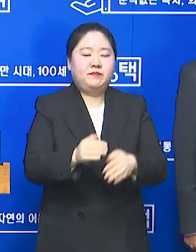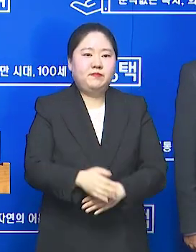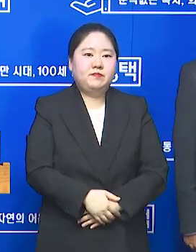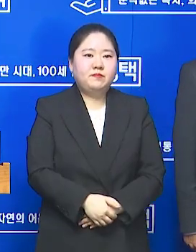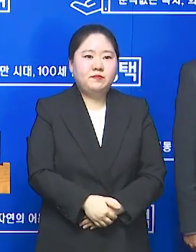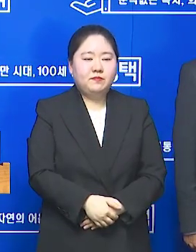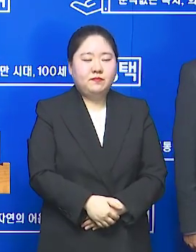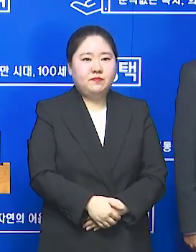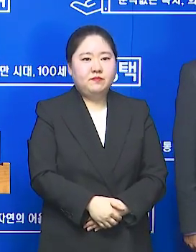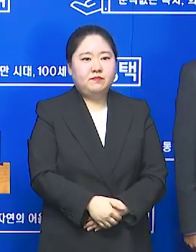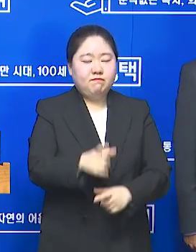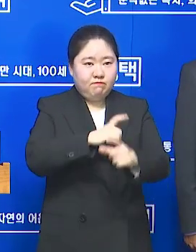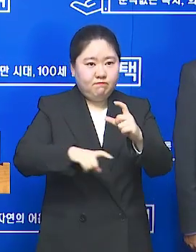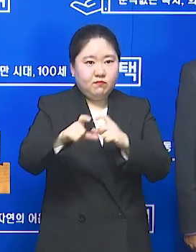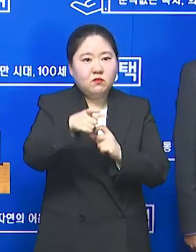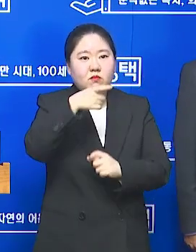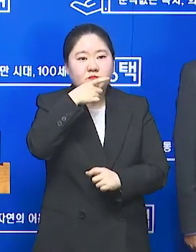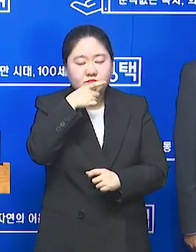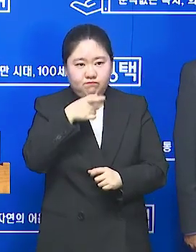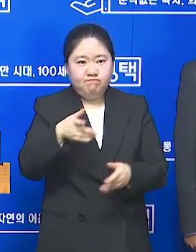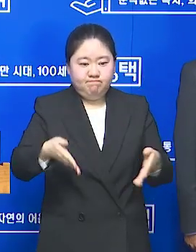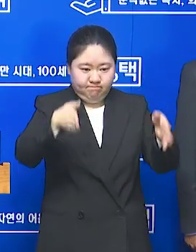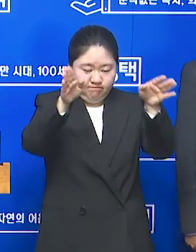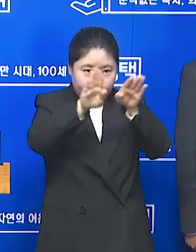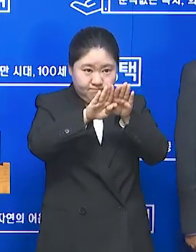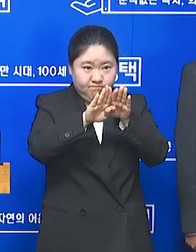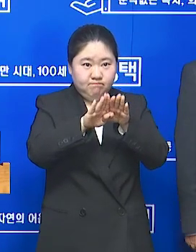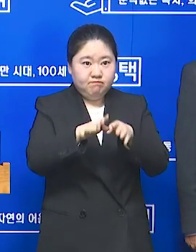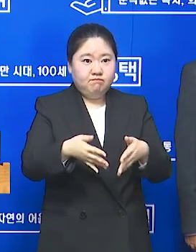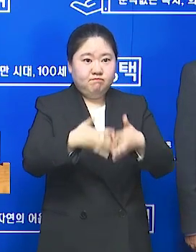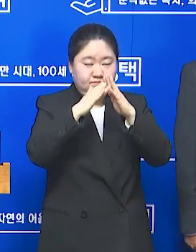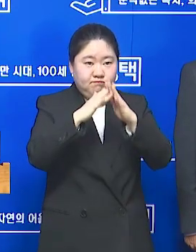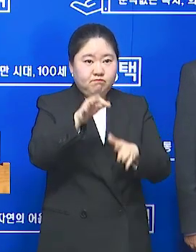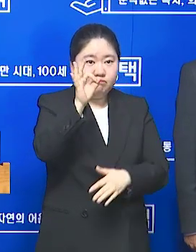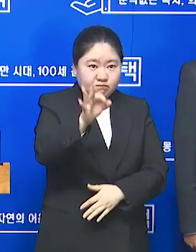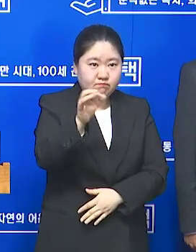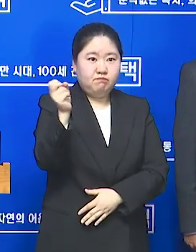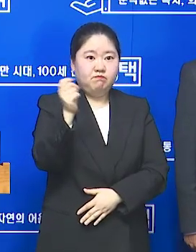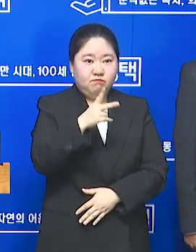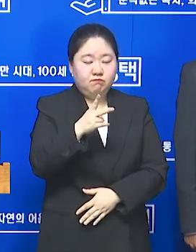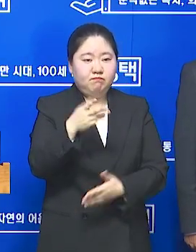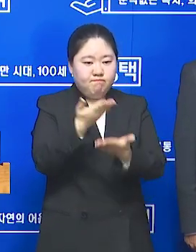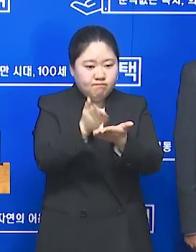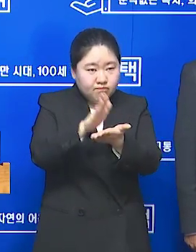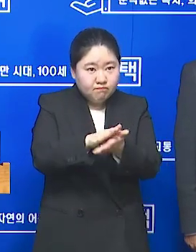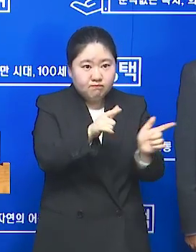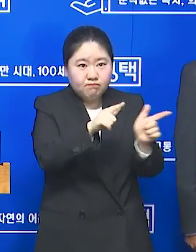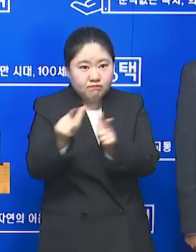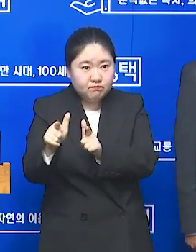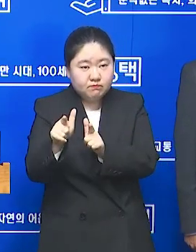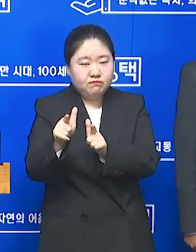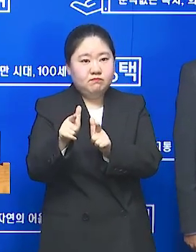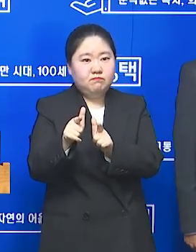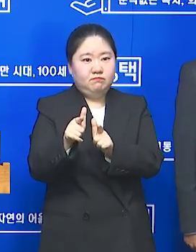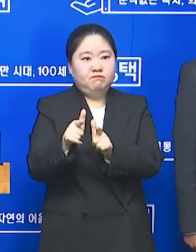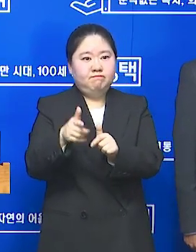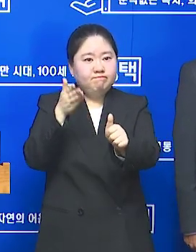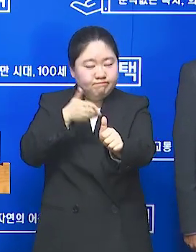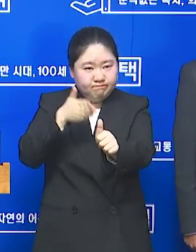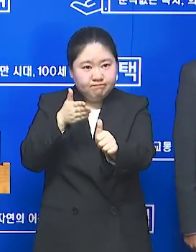아울러 이에 수반되는 수도시설 건립비와 시설 개선을 위한 사업비 지원도 요구할 수 있도록 협의를